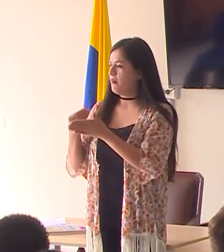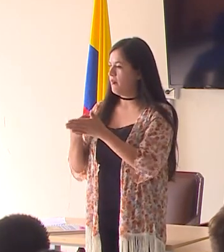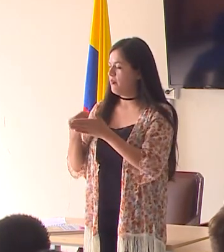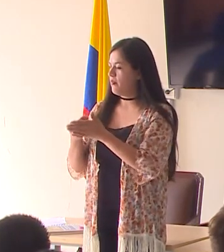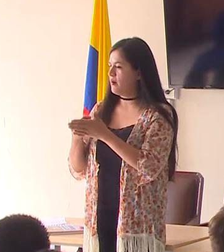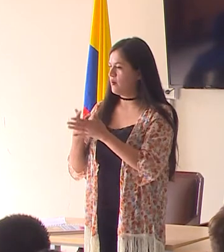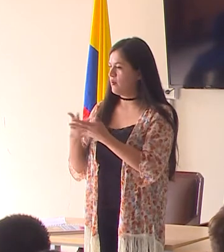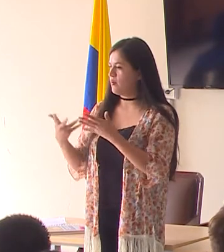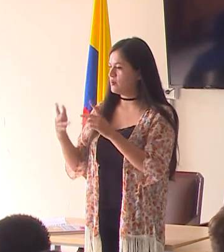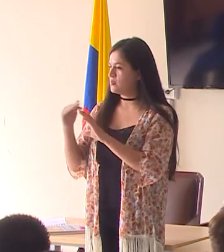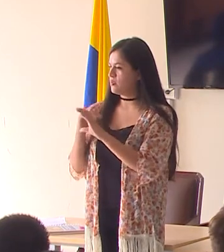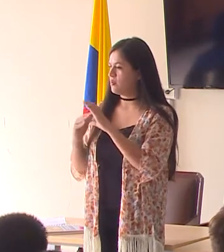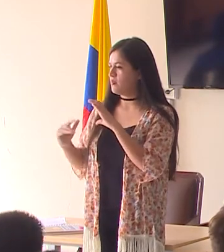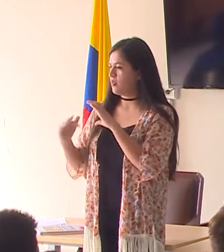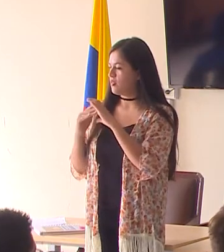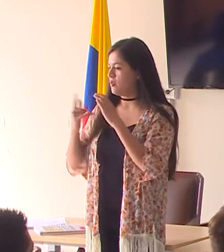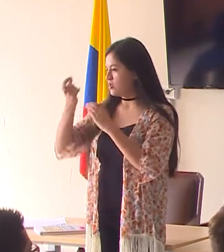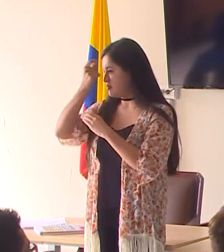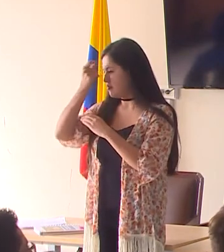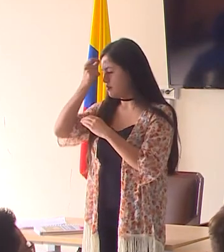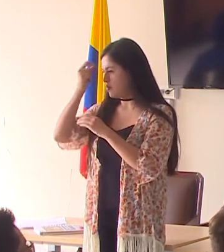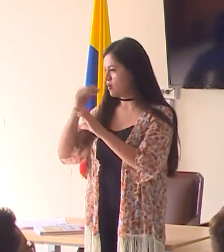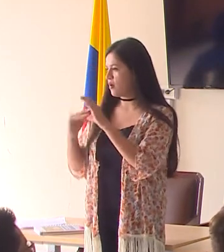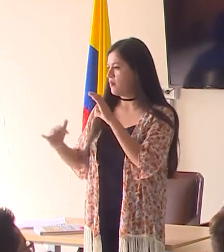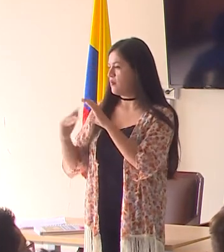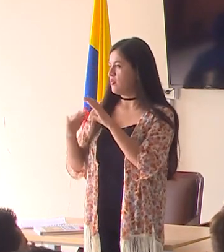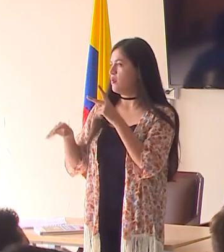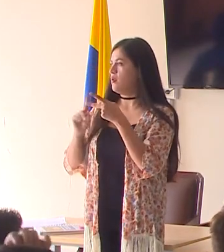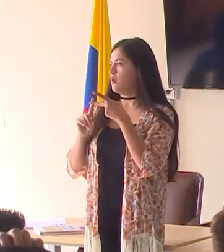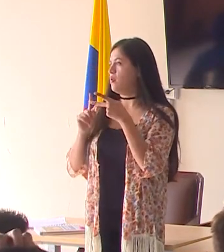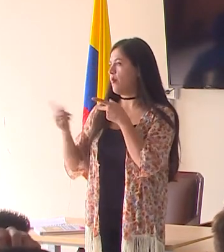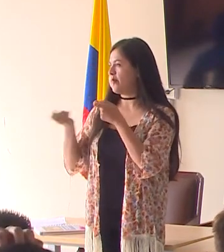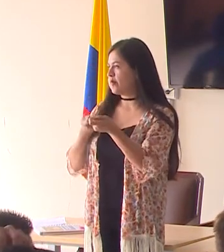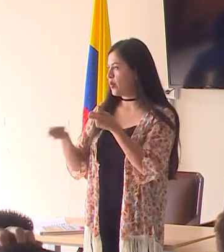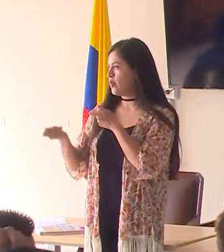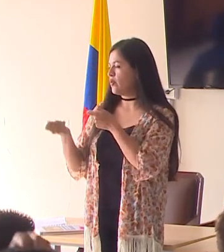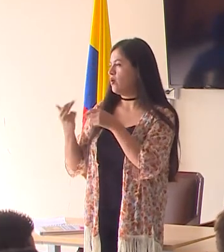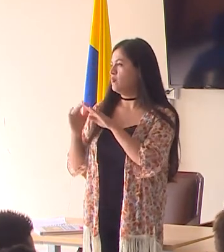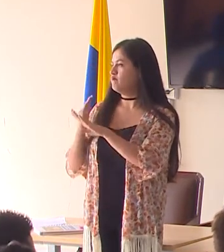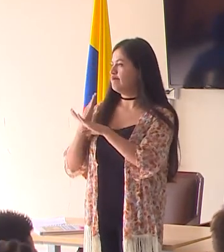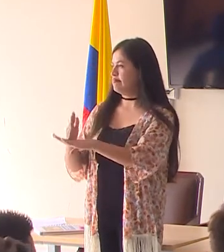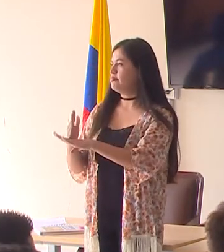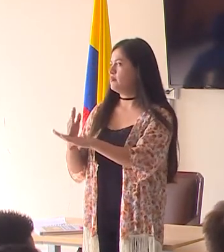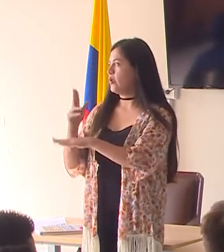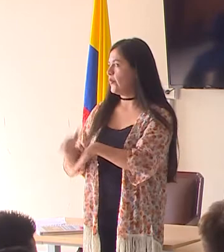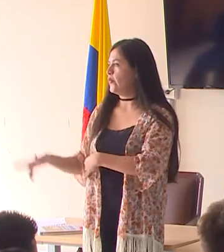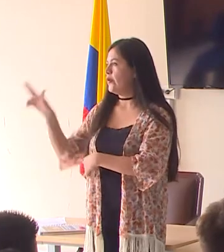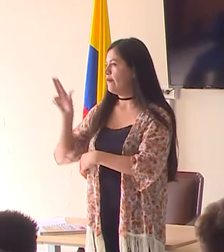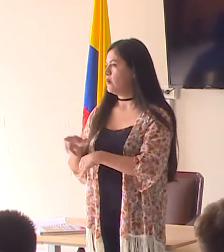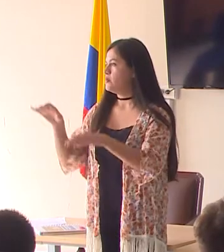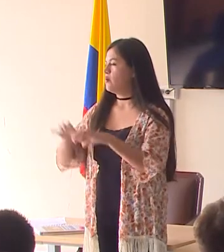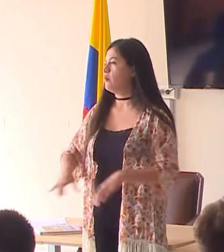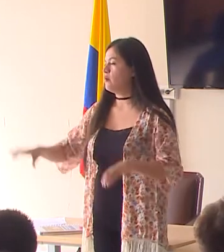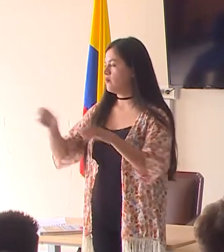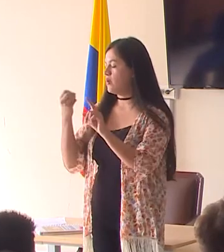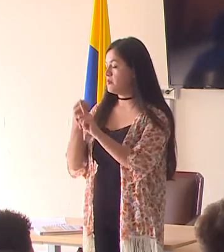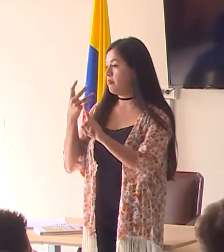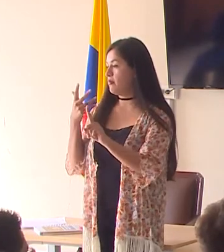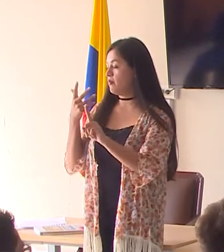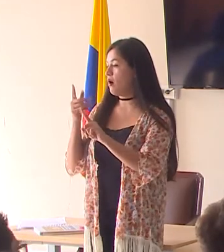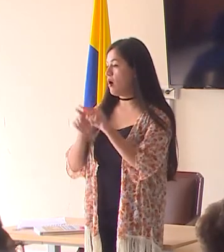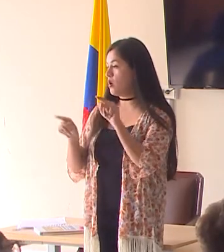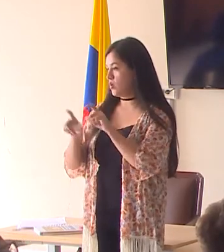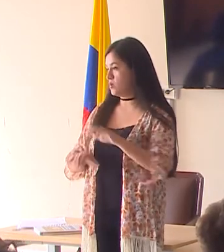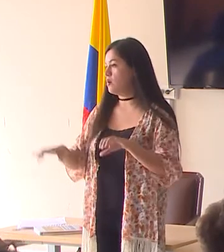paso de los procesos de memoria ambiental y la el control restricción y provisión de actividad de alto impacto que ya digamos se